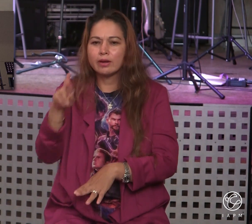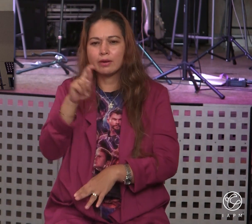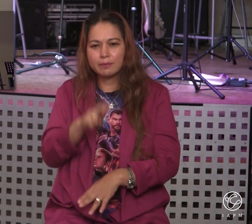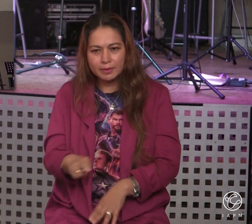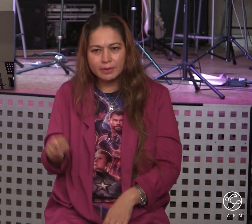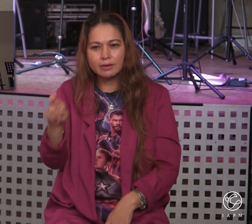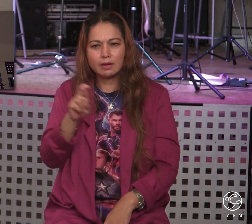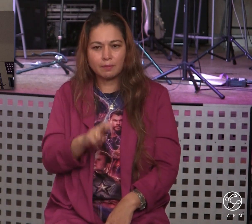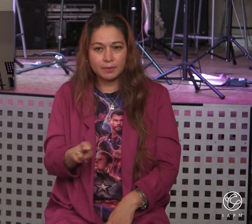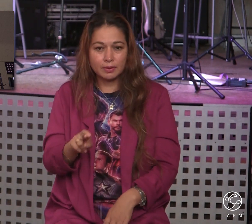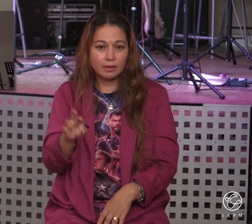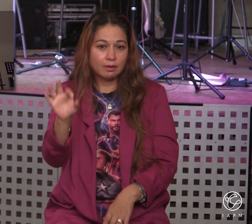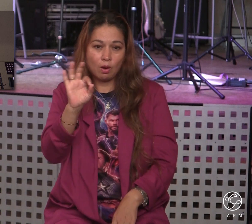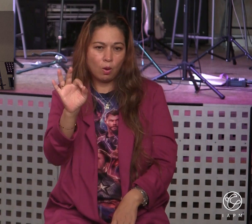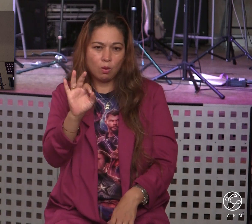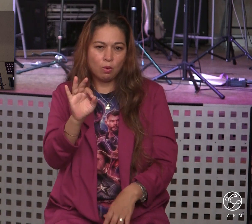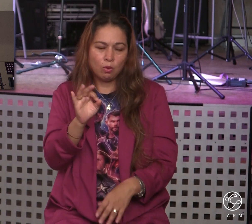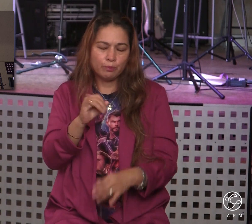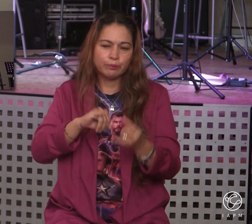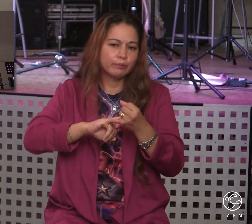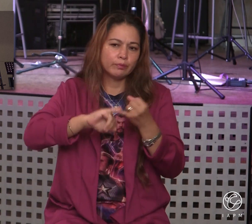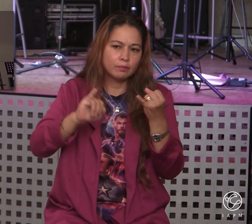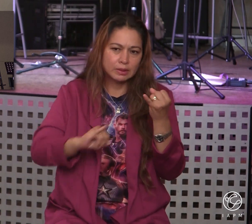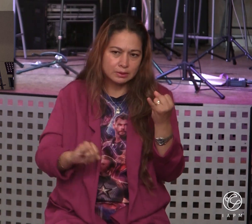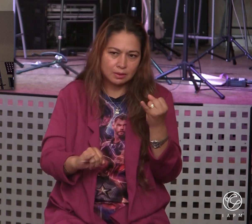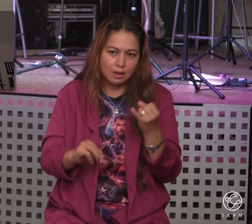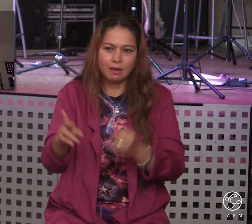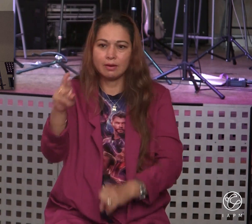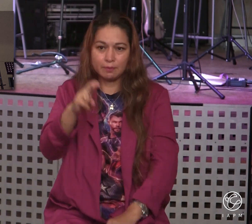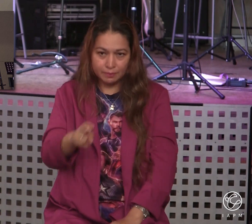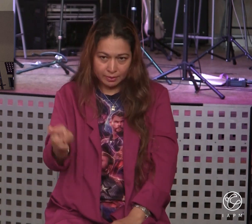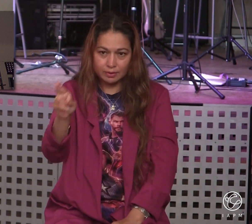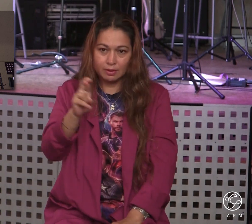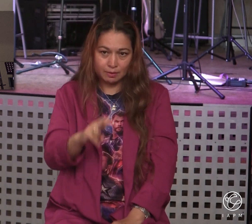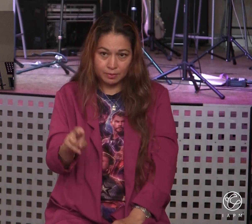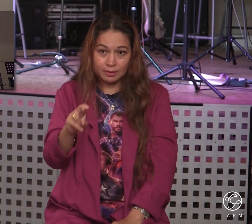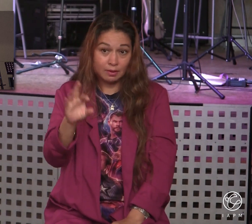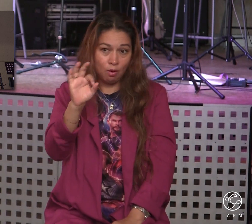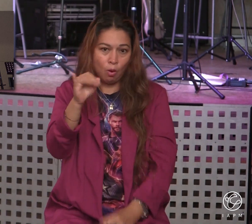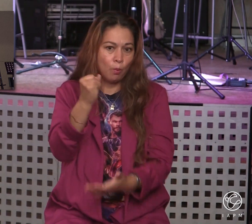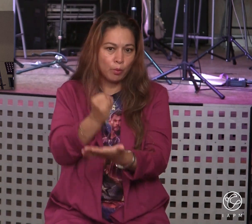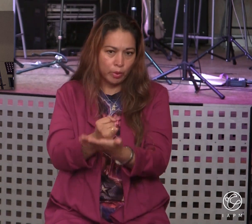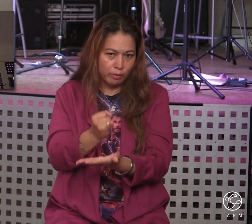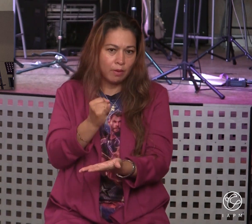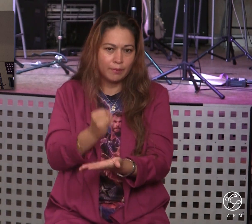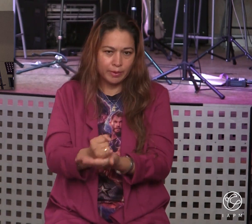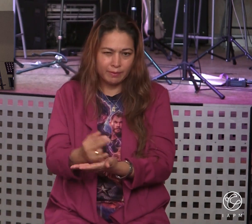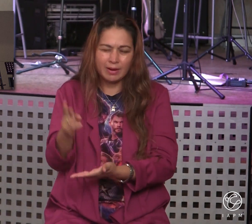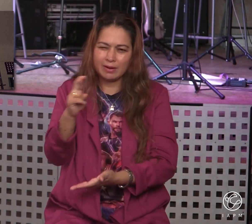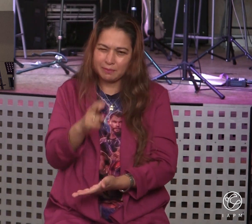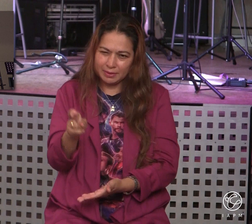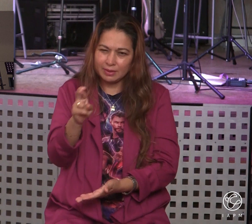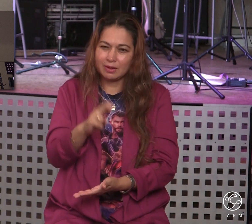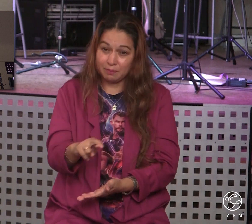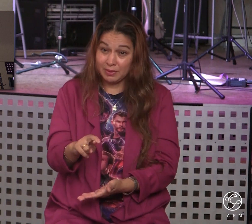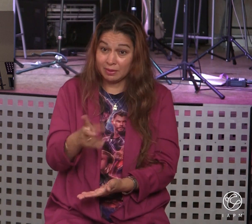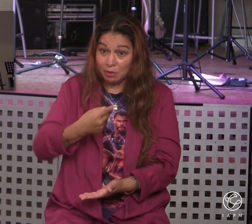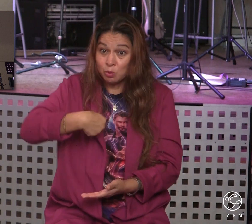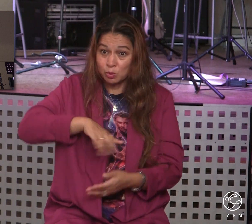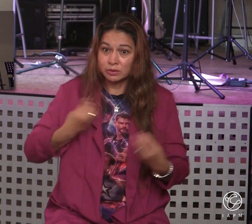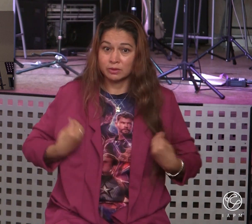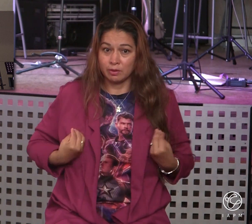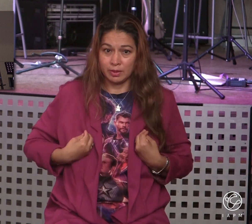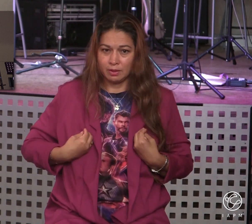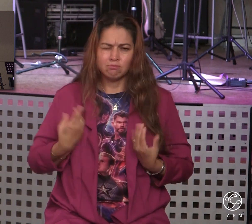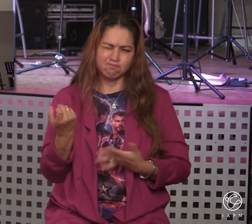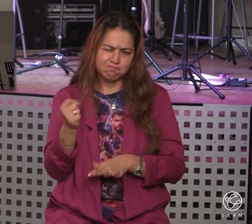está ya harto de repeticiones de lo mismo. No es tu caso. Pero en